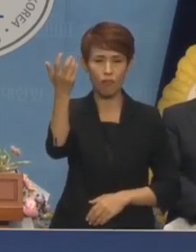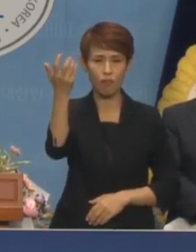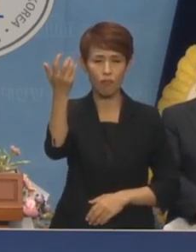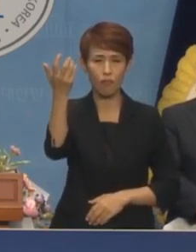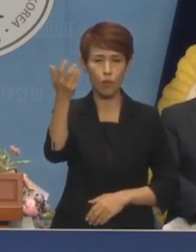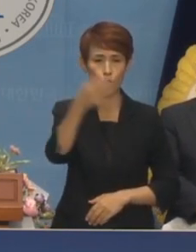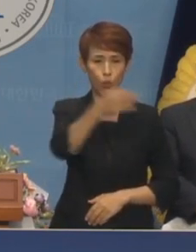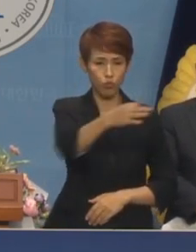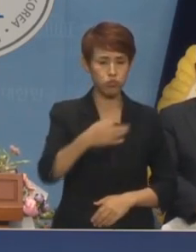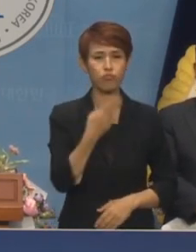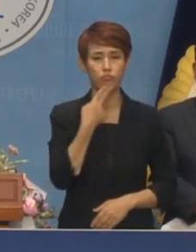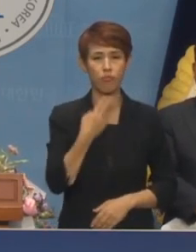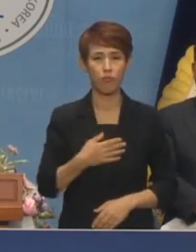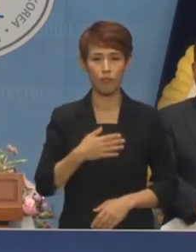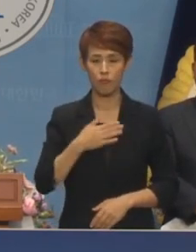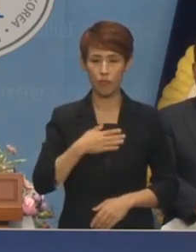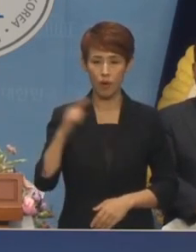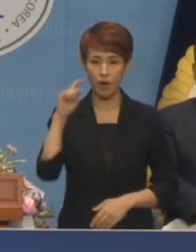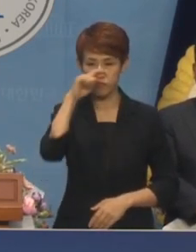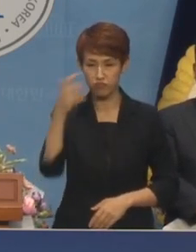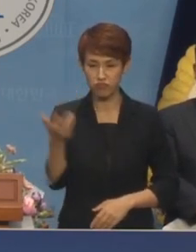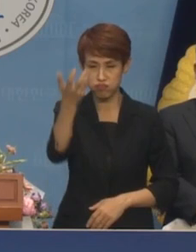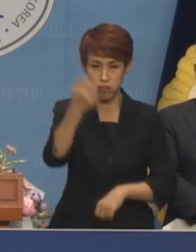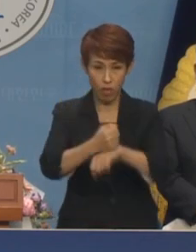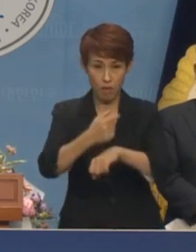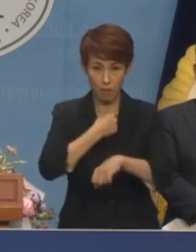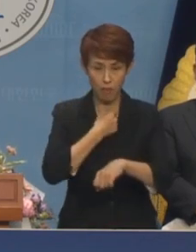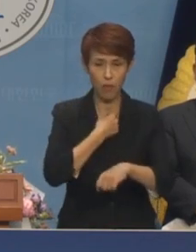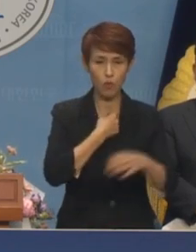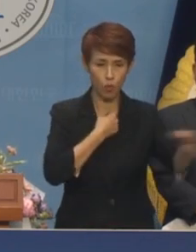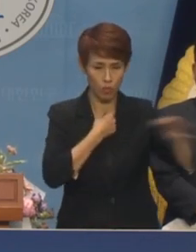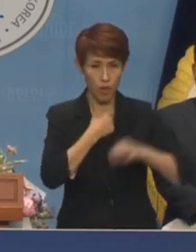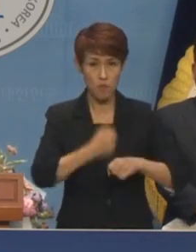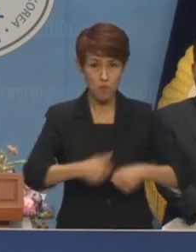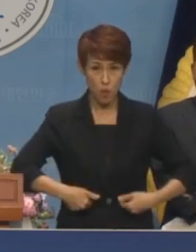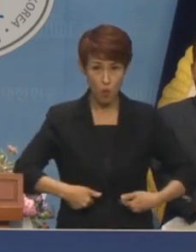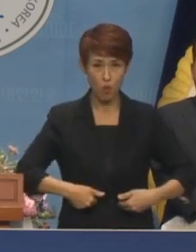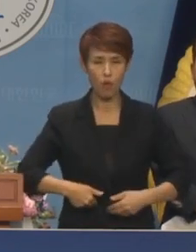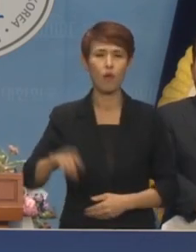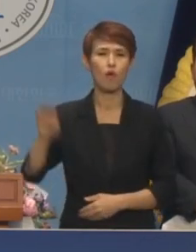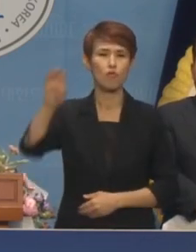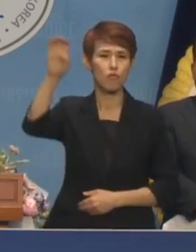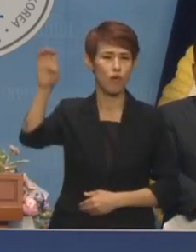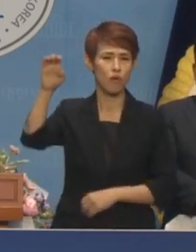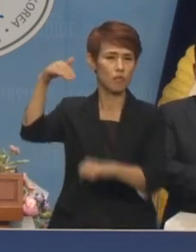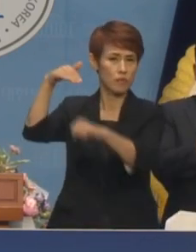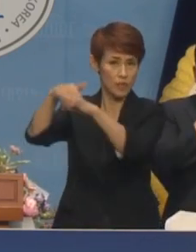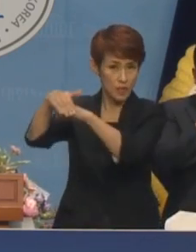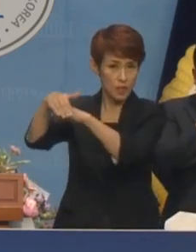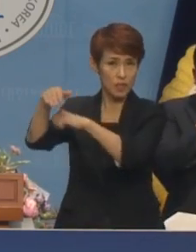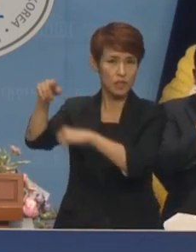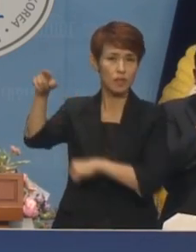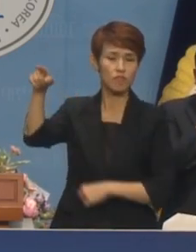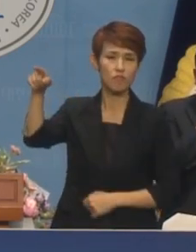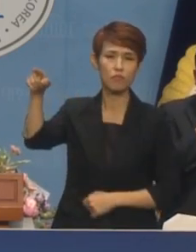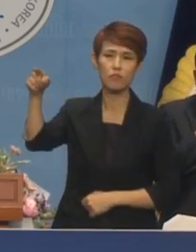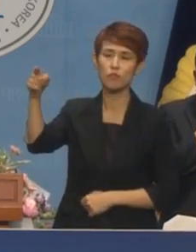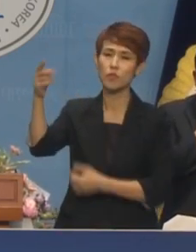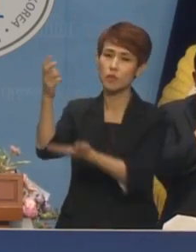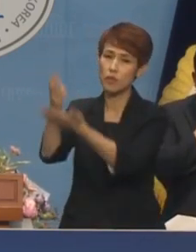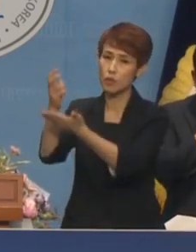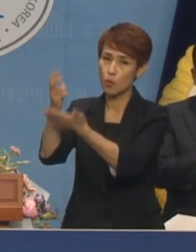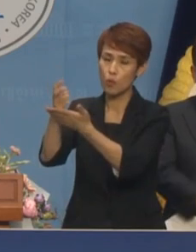이걸 돈을 내고 배출을 해야만 사실상 유럽의 탄소 국경 조정 제도라든가 이런 탄소